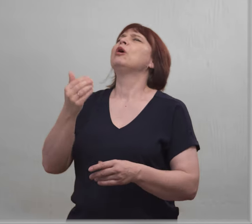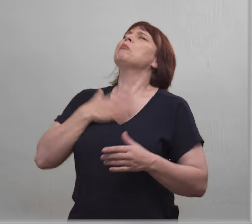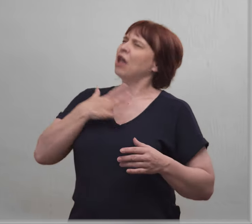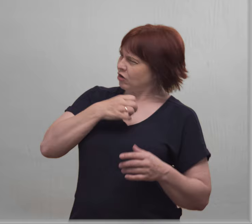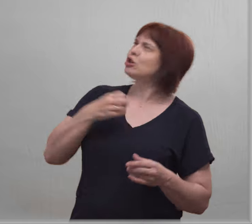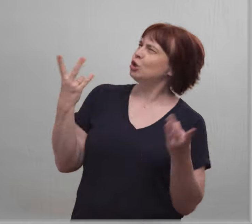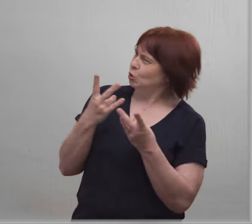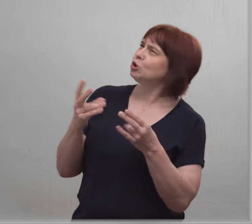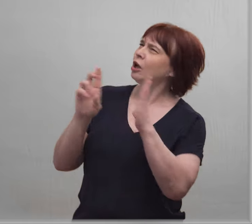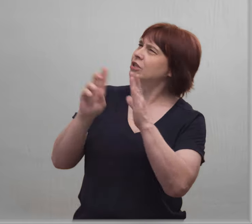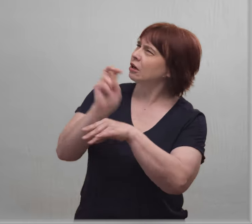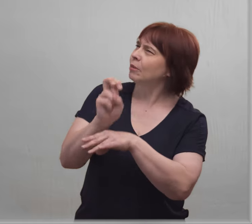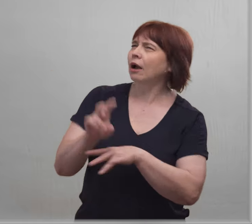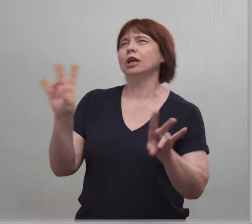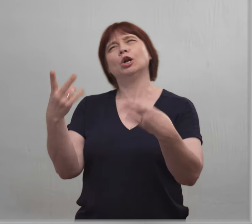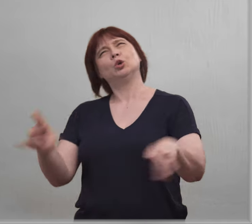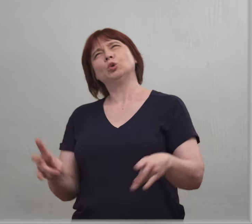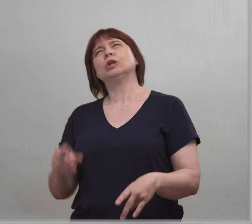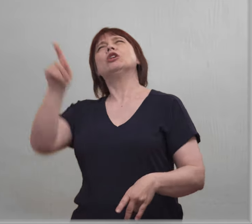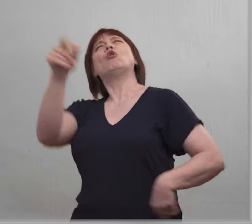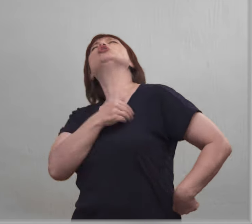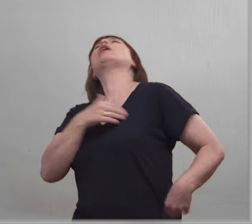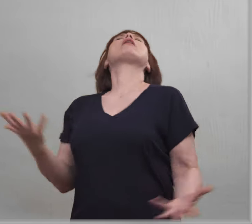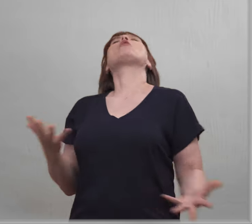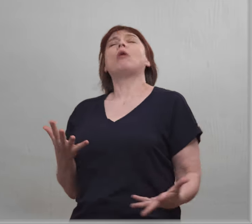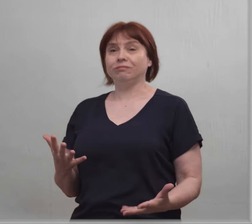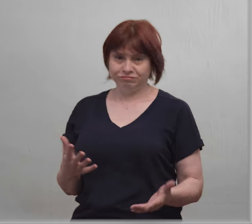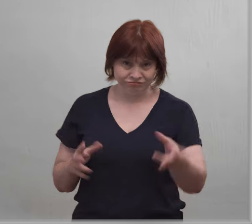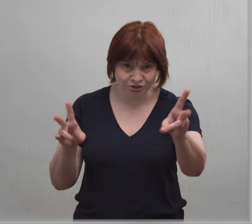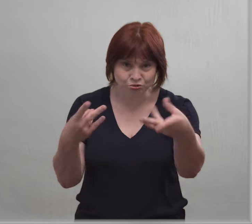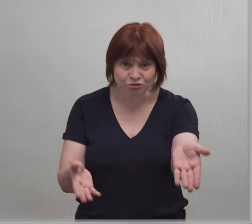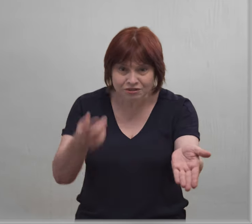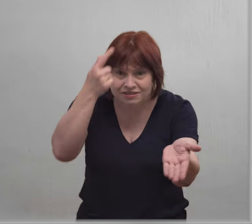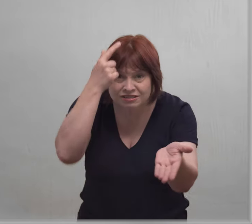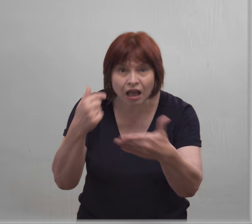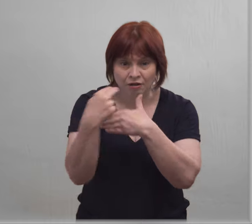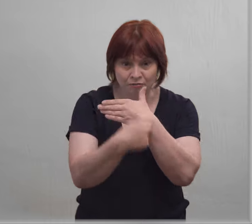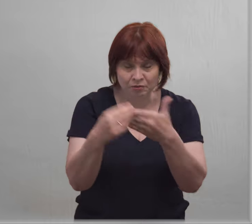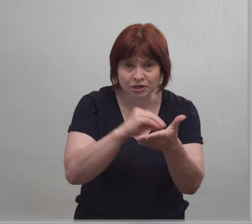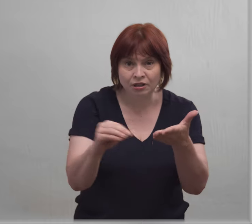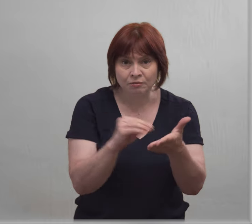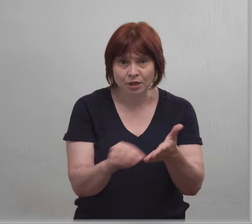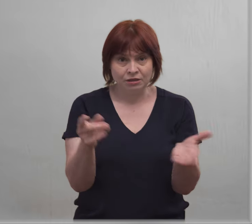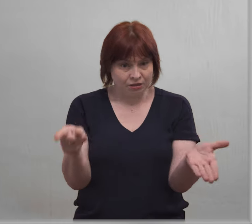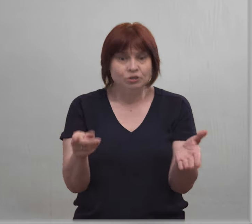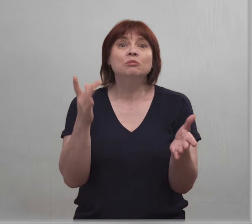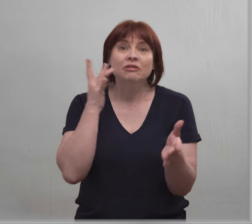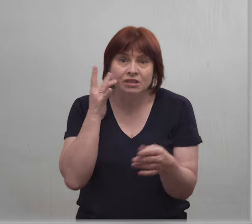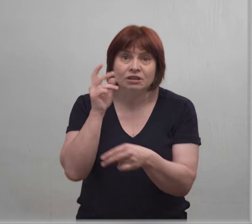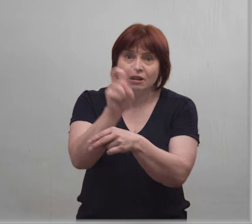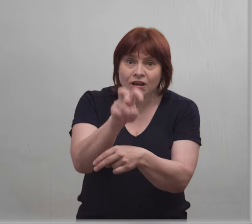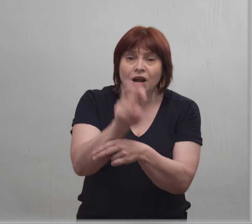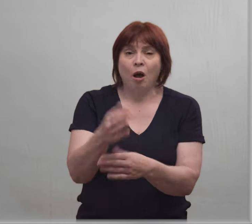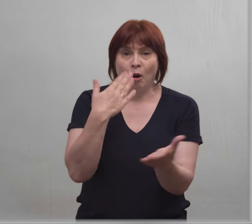церковь пришел, или не Твоя воля. Тебе не нужно об этом откровении, потому что это воля Божья, чтобы мы